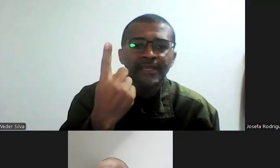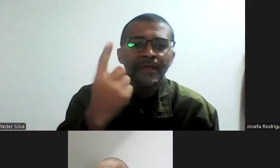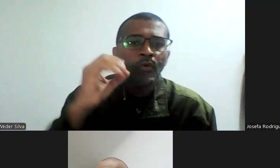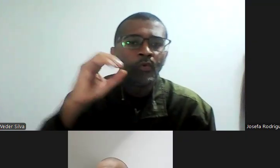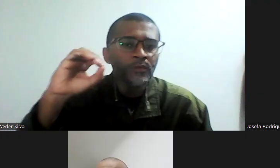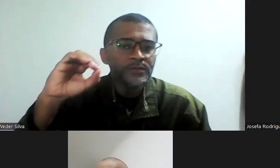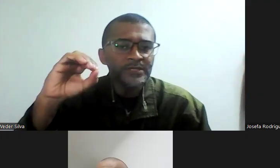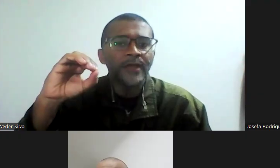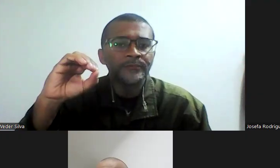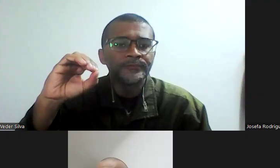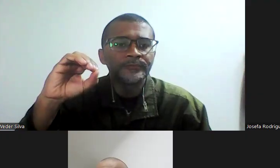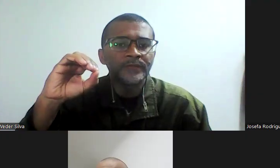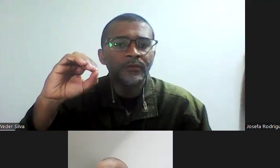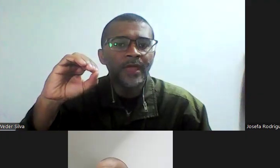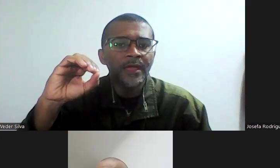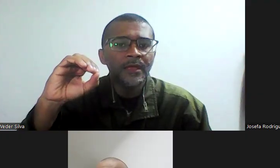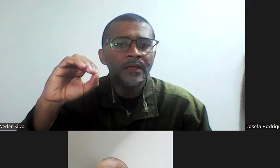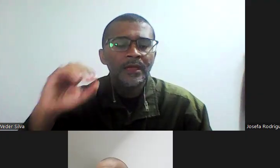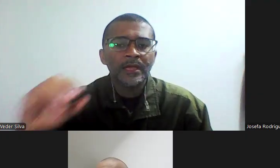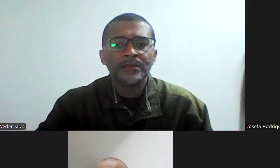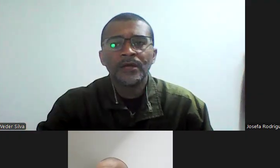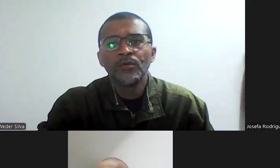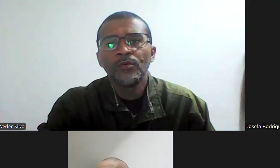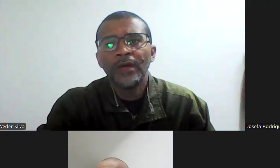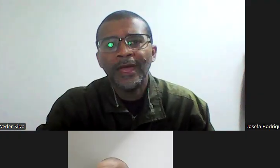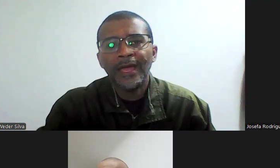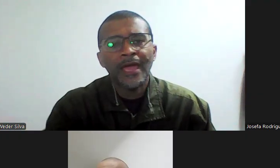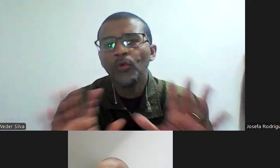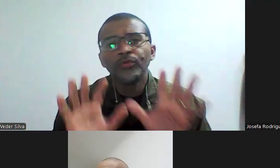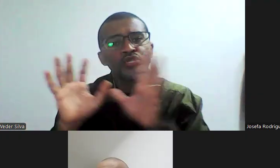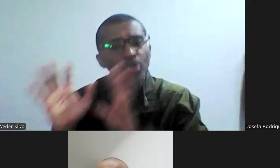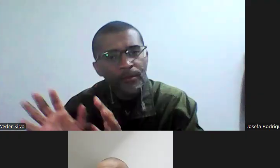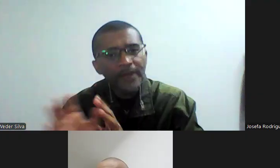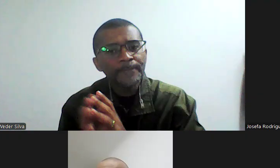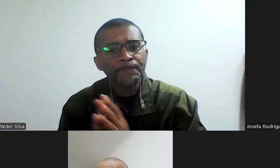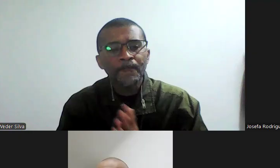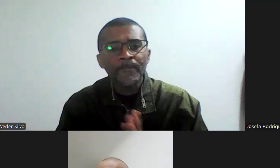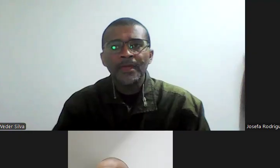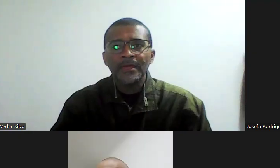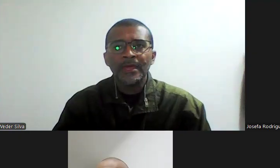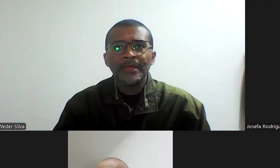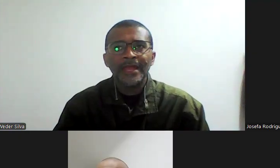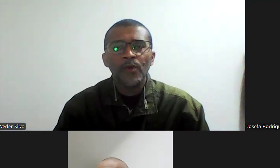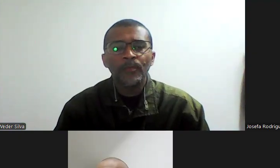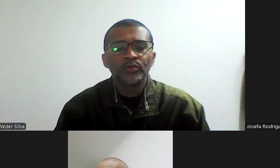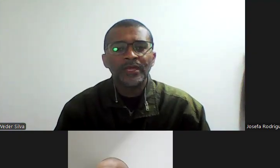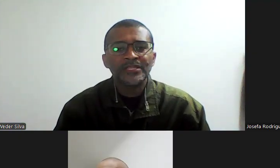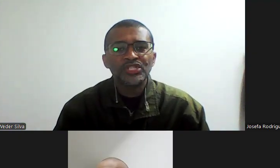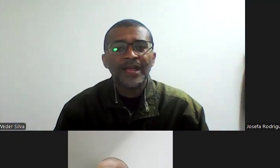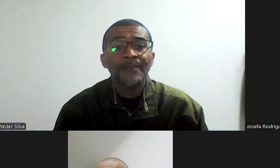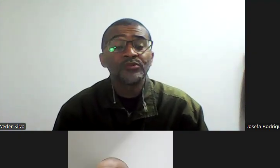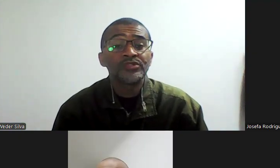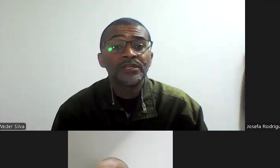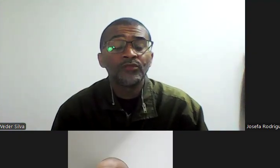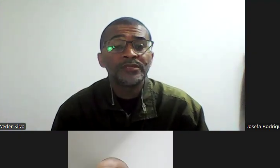vai fazer um 0, ok? Então é outro idioma e na língua portuguesa a